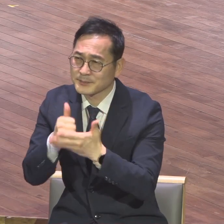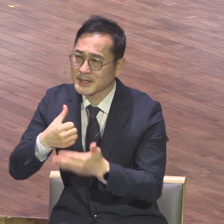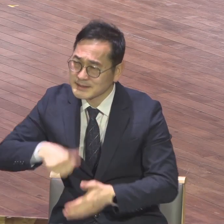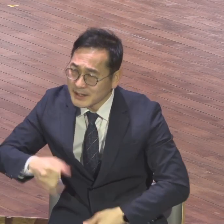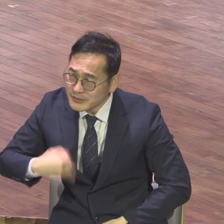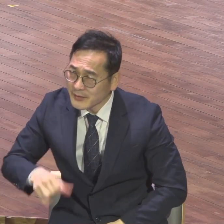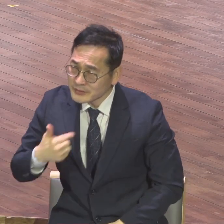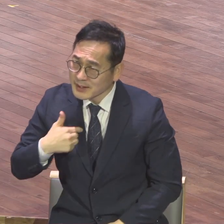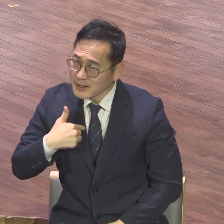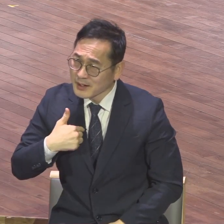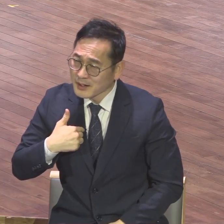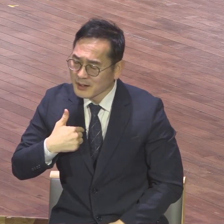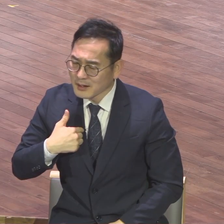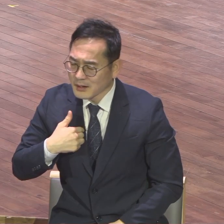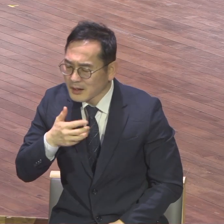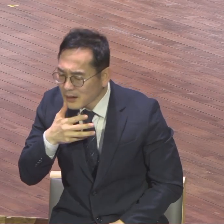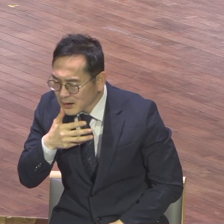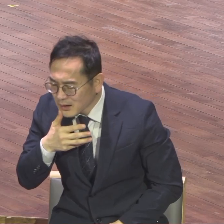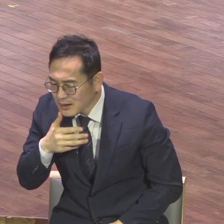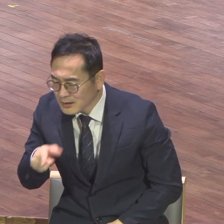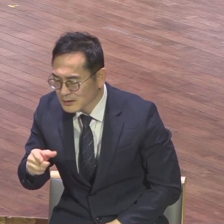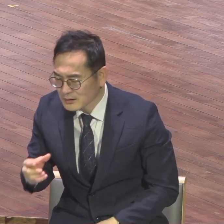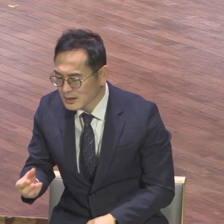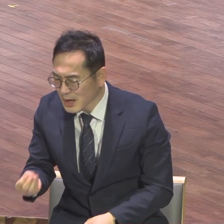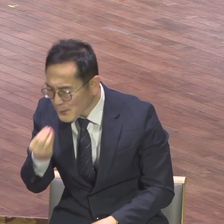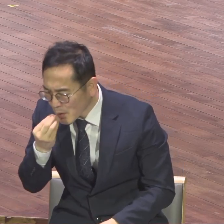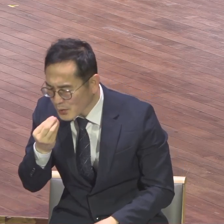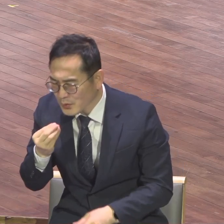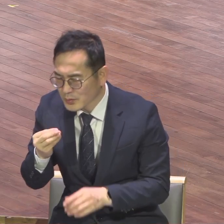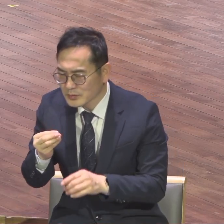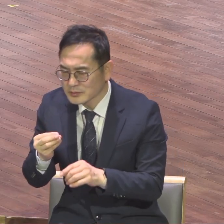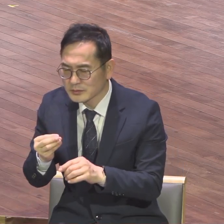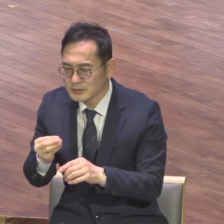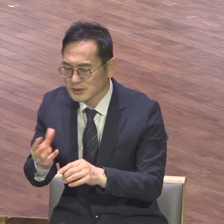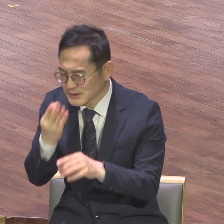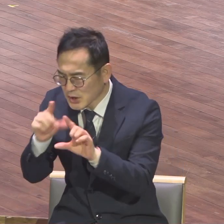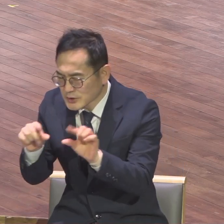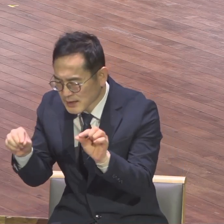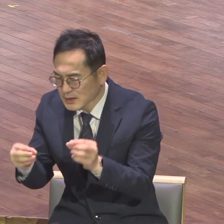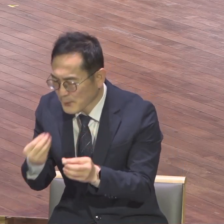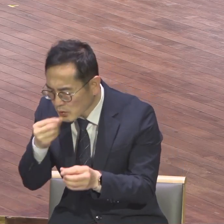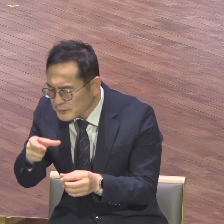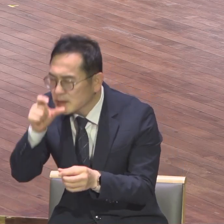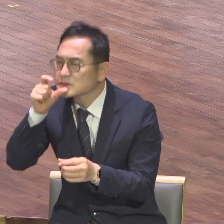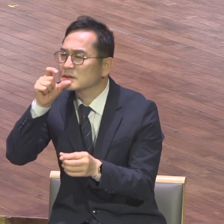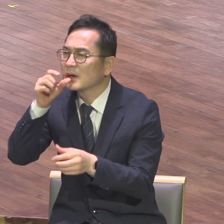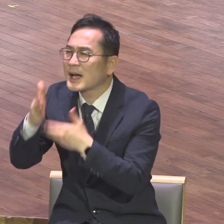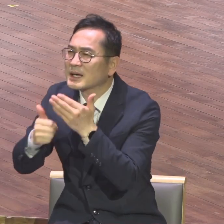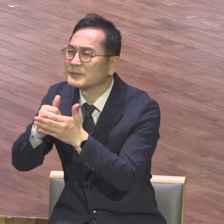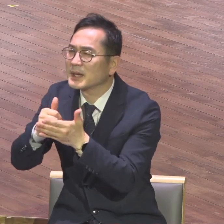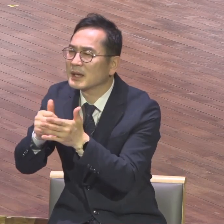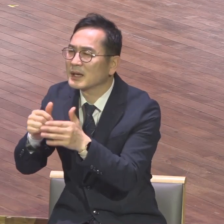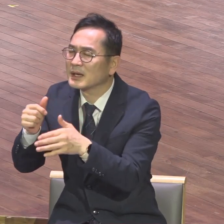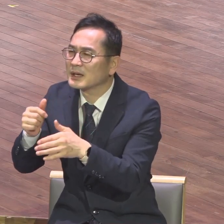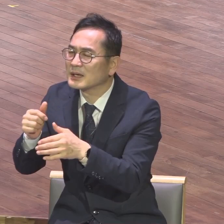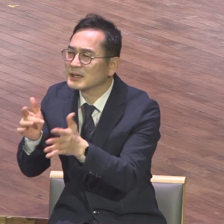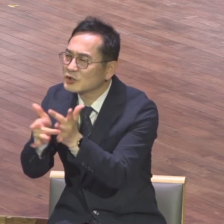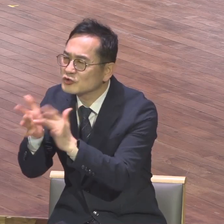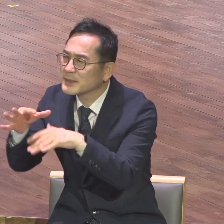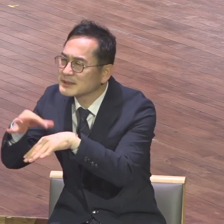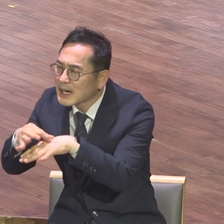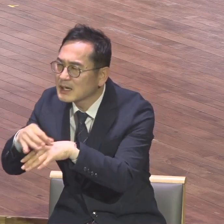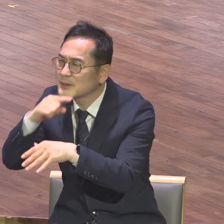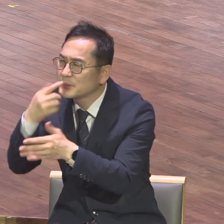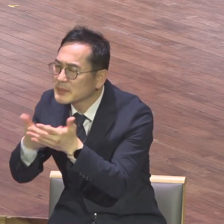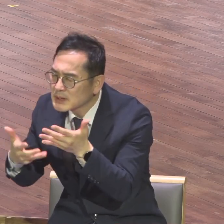되었다는 사실을 체험할 수 있는, 이렇게 몸으로 체험할 수 있는 것이 유일하게 성찬식이다. 그런